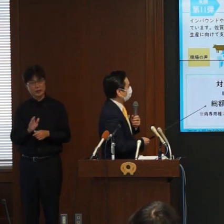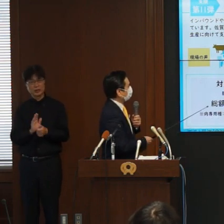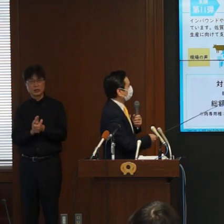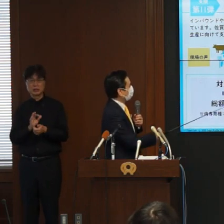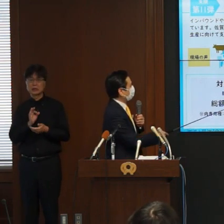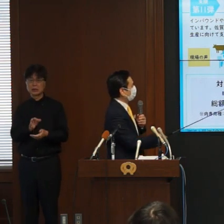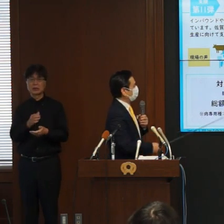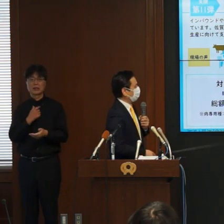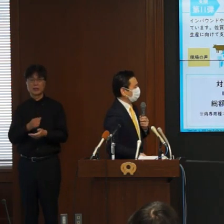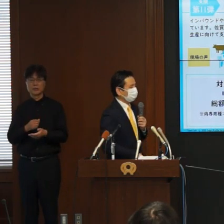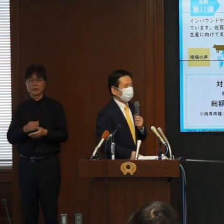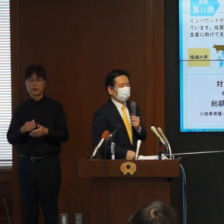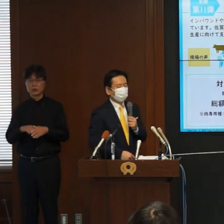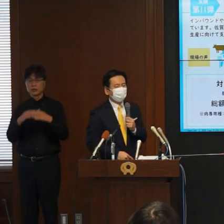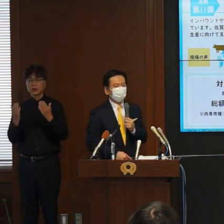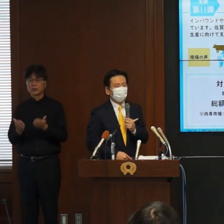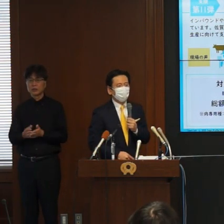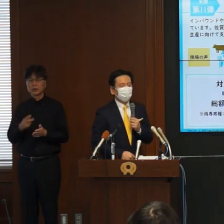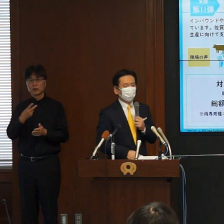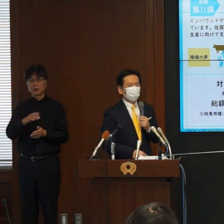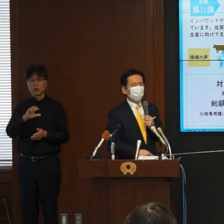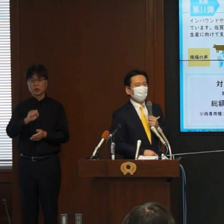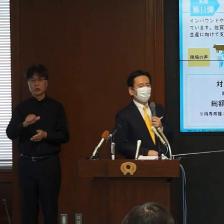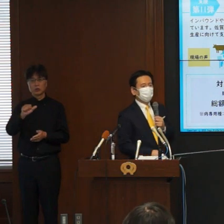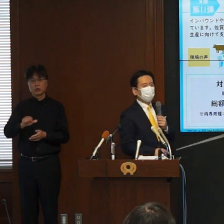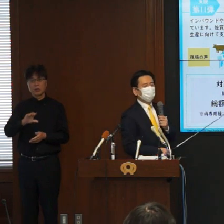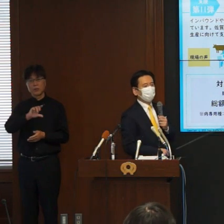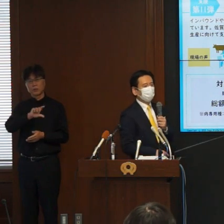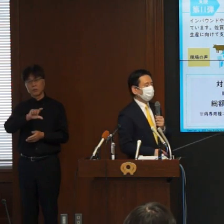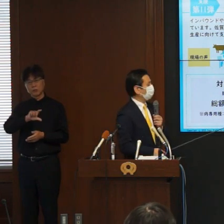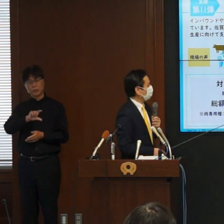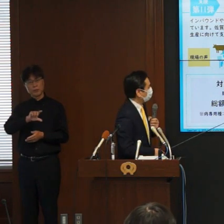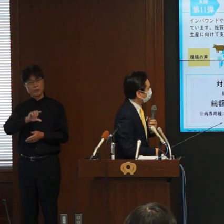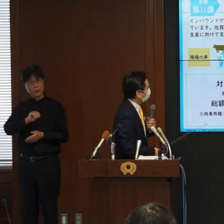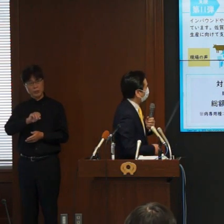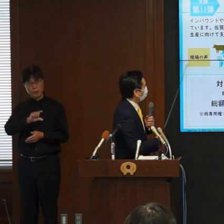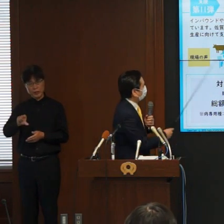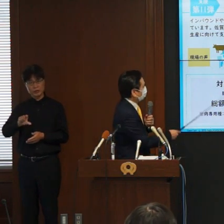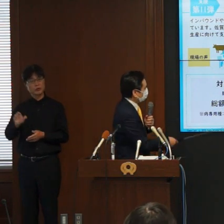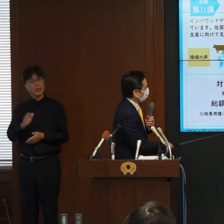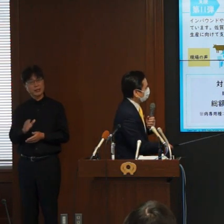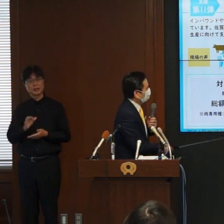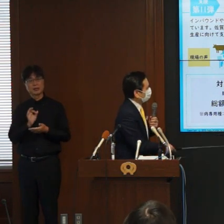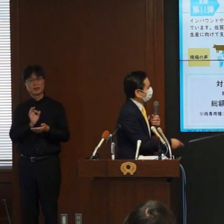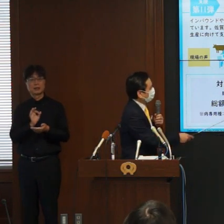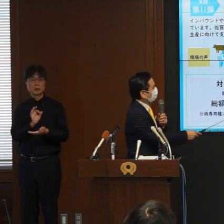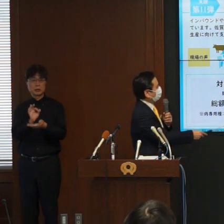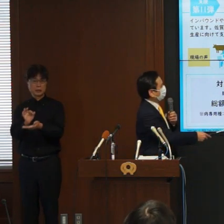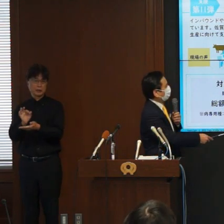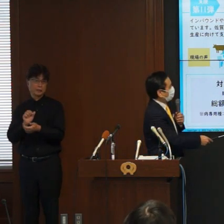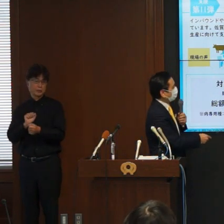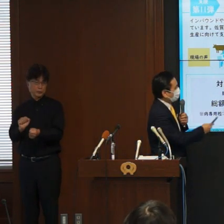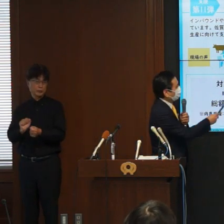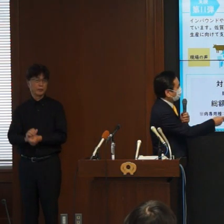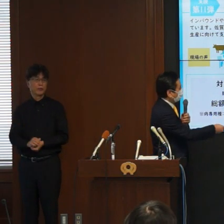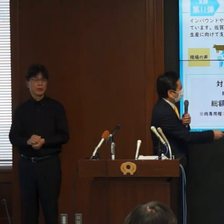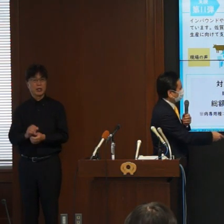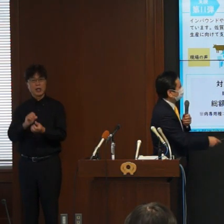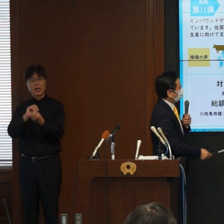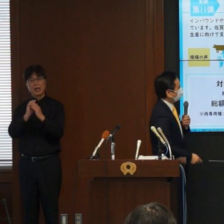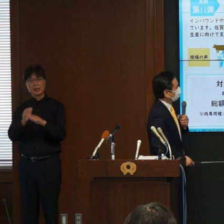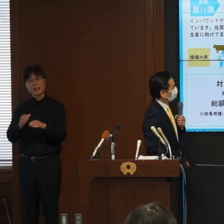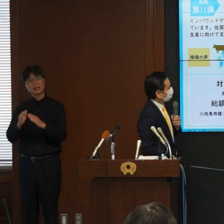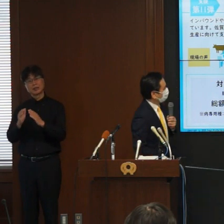きながら総額で2億5000万円の支援をしていくということであります。それから花農